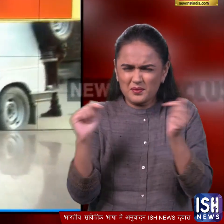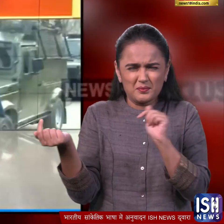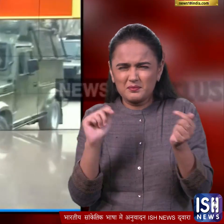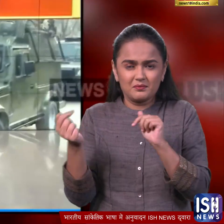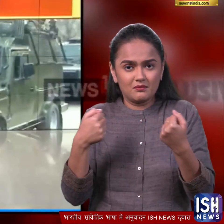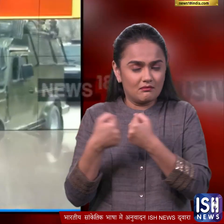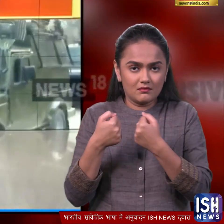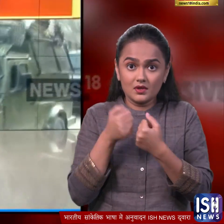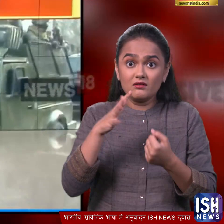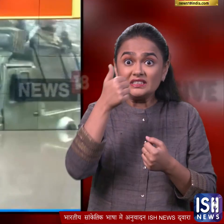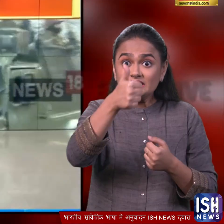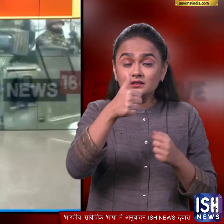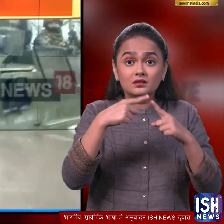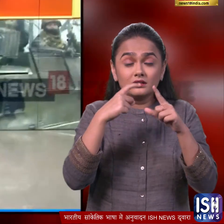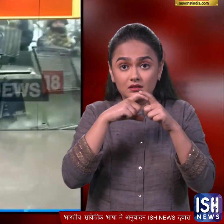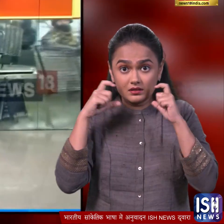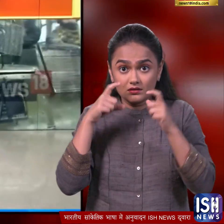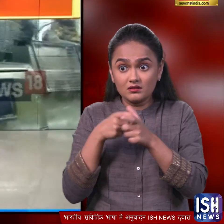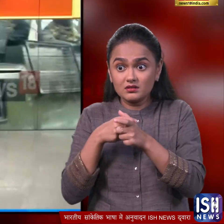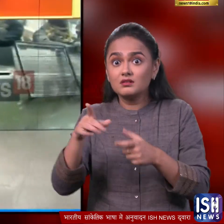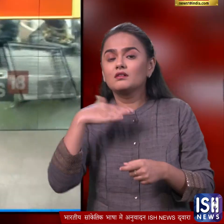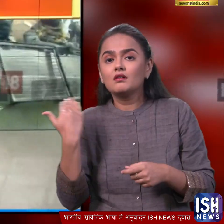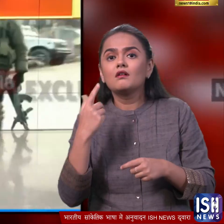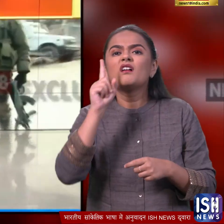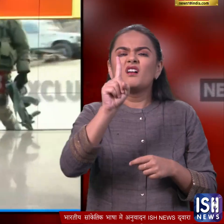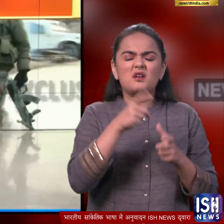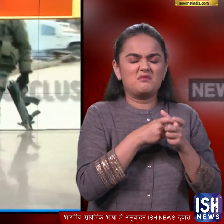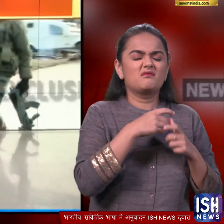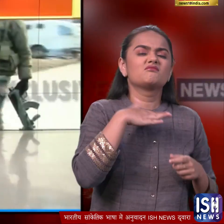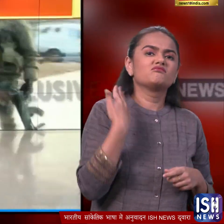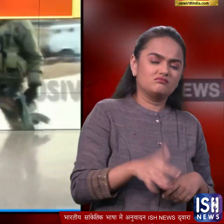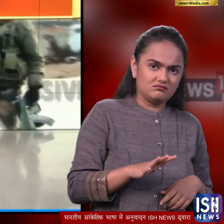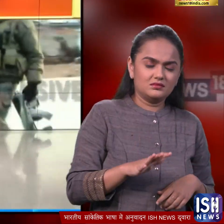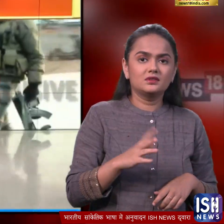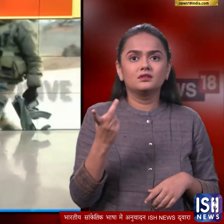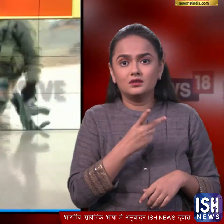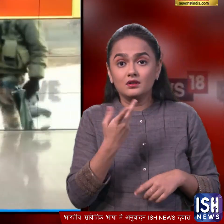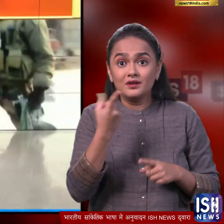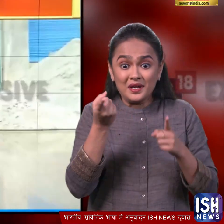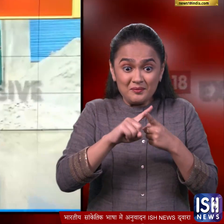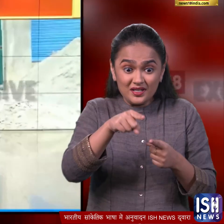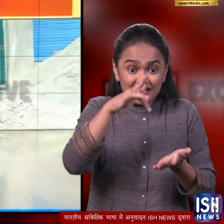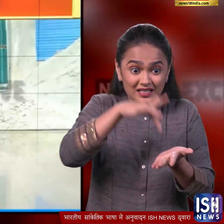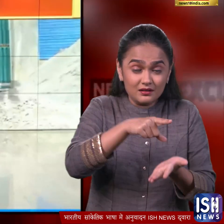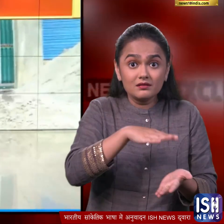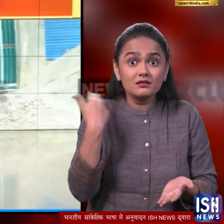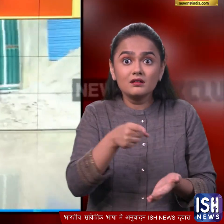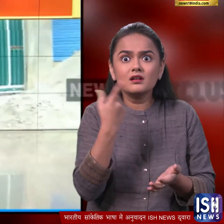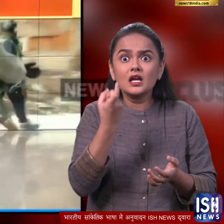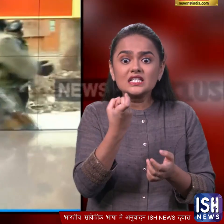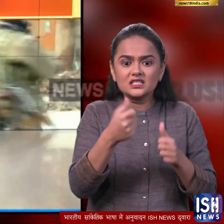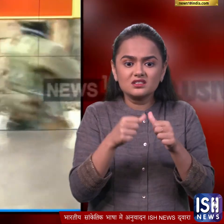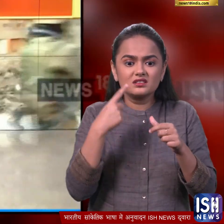हुई, जिसमें कुल 6 आतंकी ढेर हो गए, जबकि एक जवान भी शहीद हो गया। बताया गया कि दोनों जगहों पर जो आतंकी मारे गए